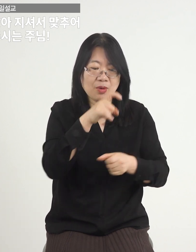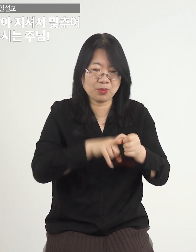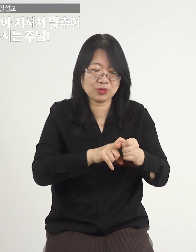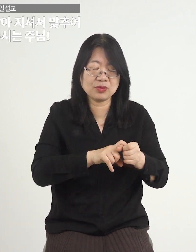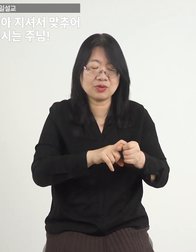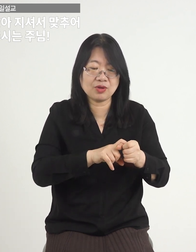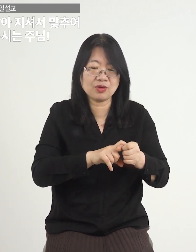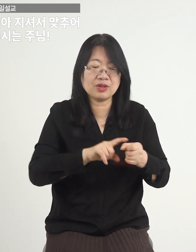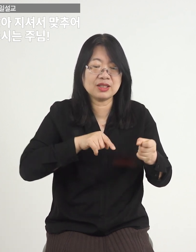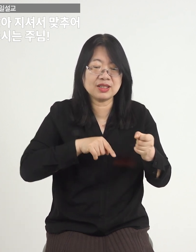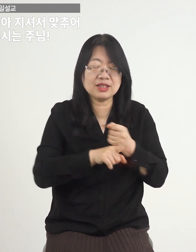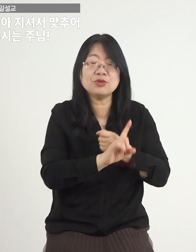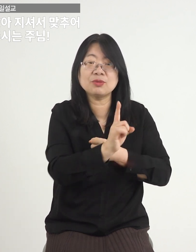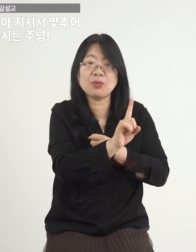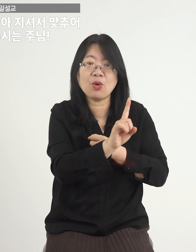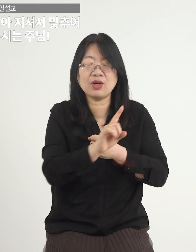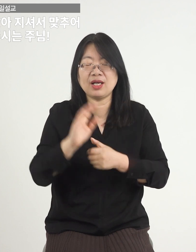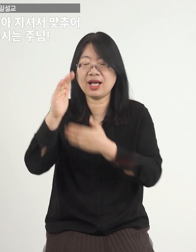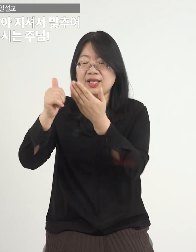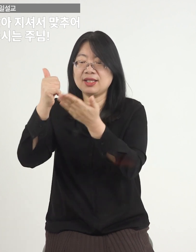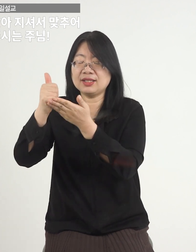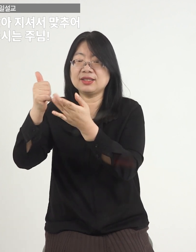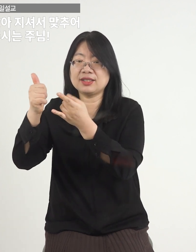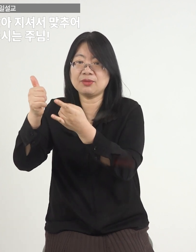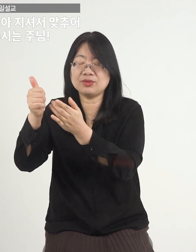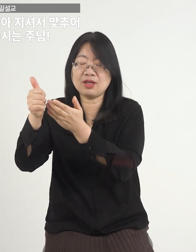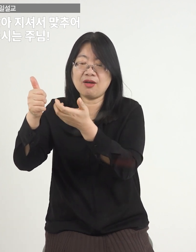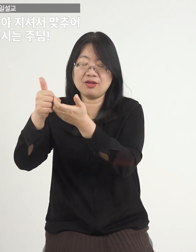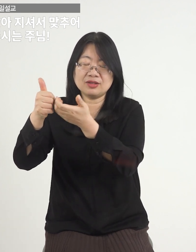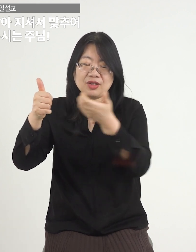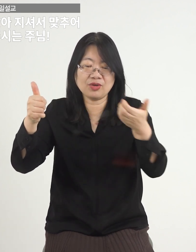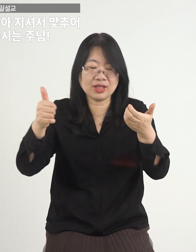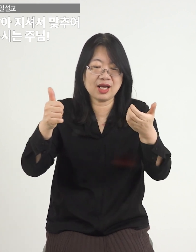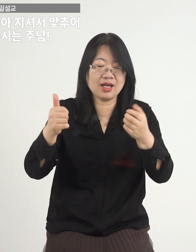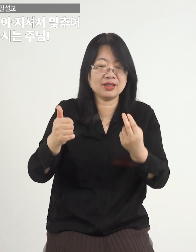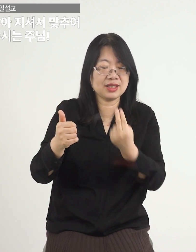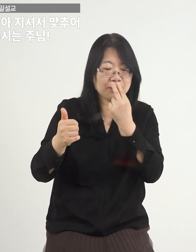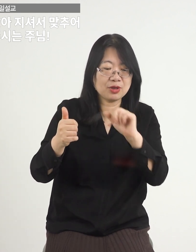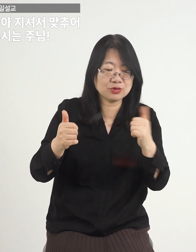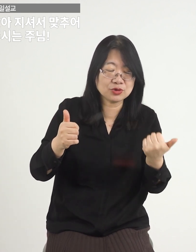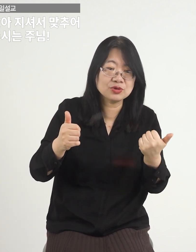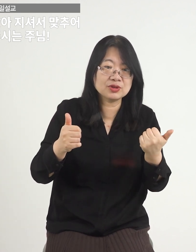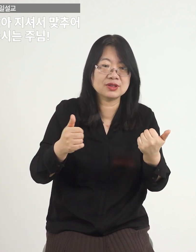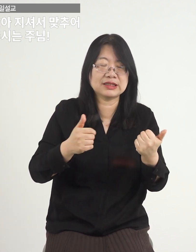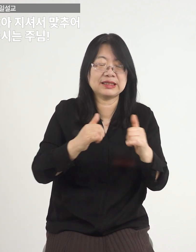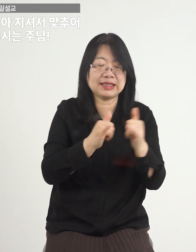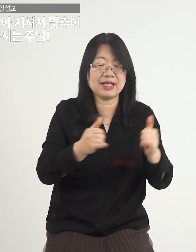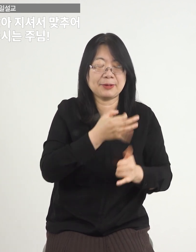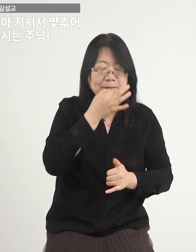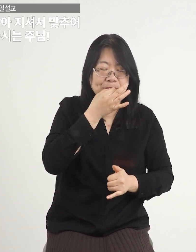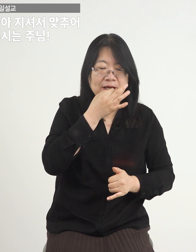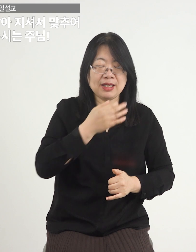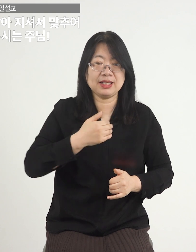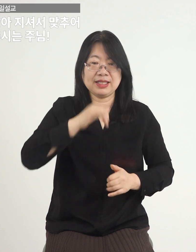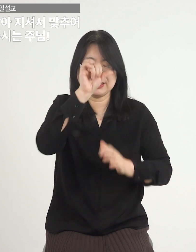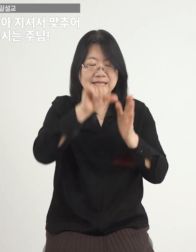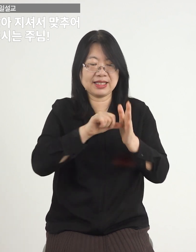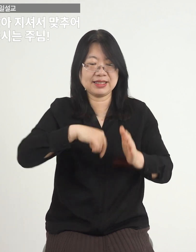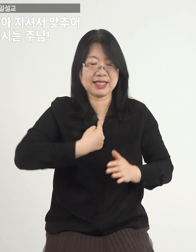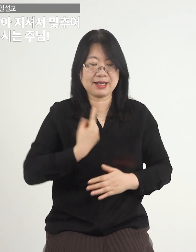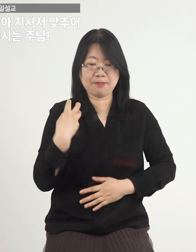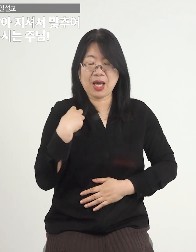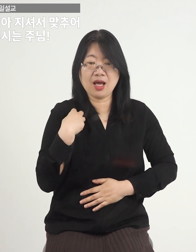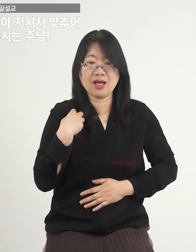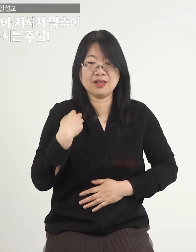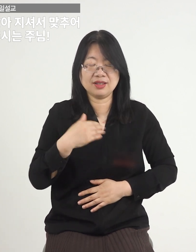생명이 죽은 인간의 욕망, 자기가 자기 인생을 책임지고 자기가 자기 인생의